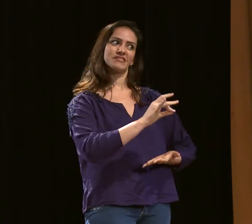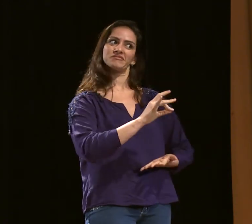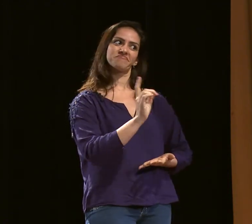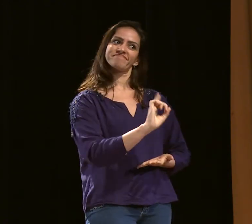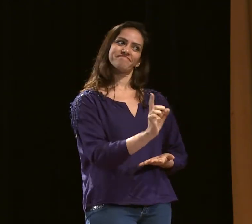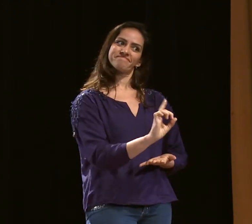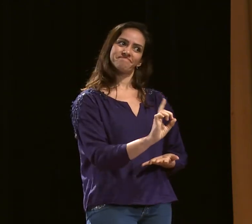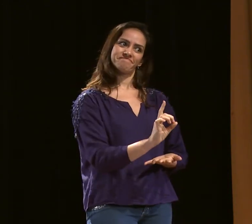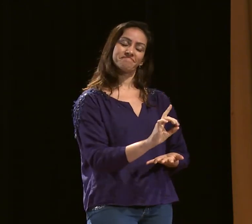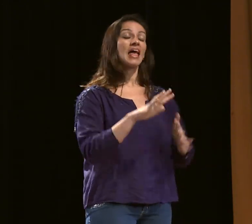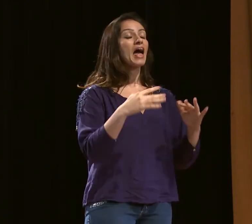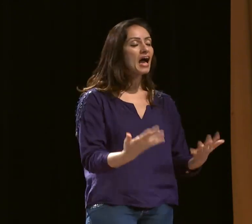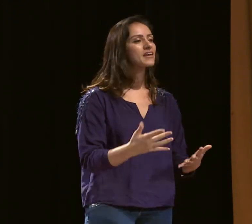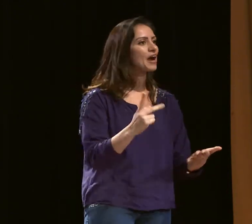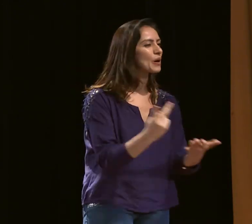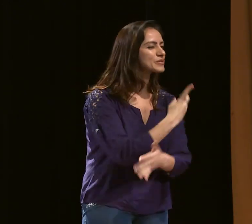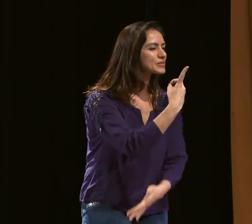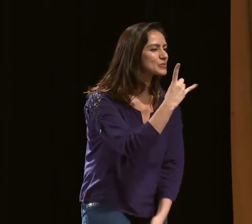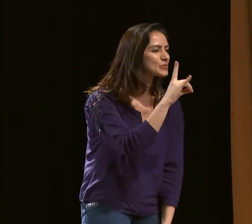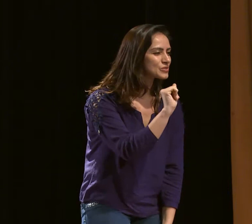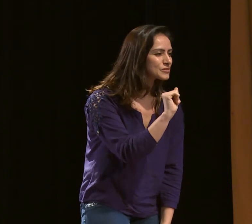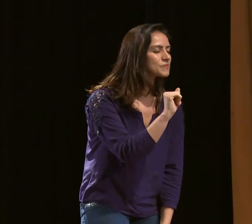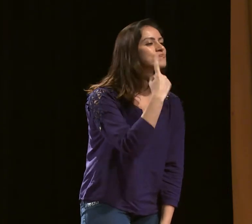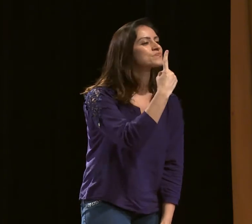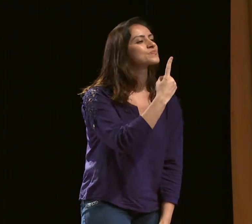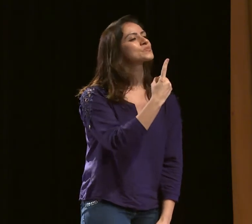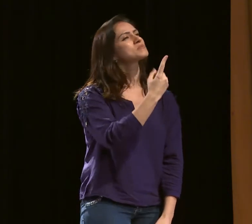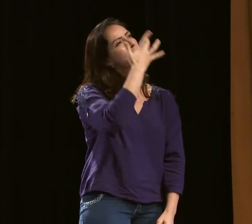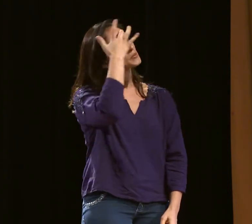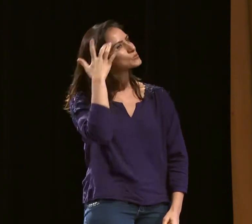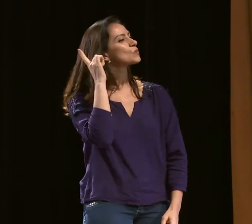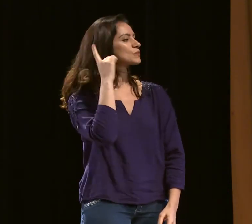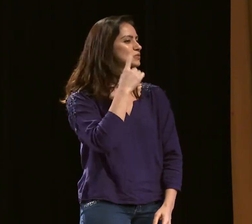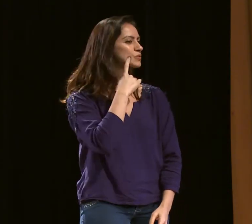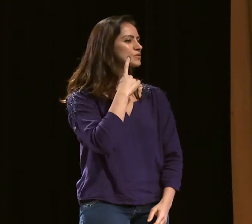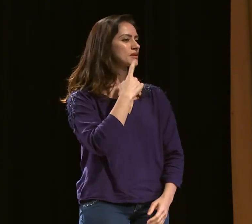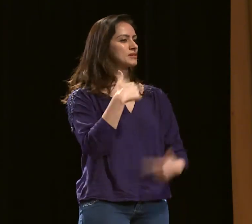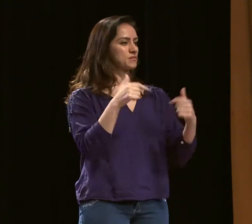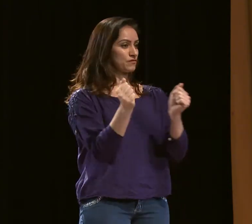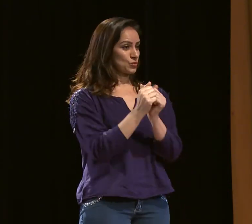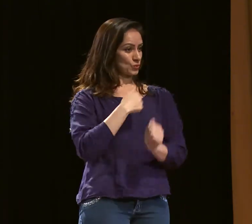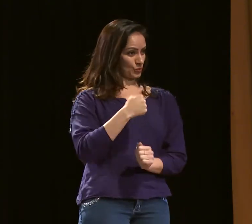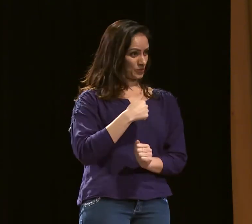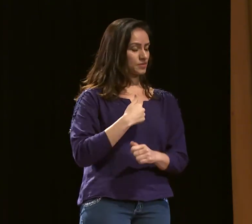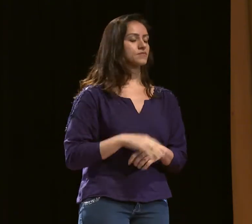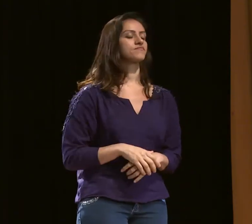quando, na verdade, eu não era tão boa assim. E aconteceu um dia que teve uma pessoa surda que trabalhava junto